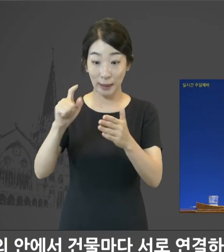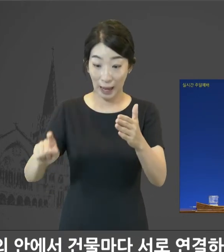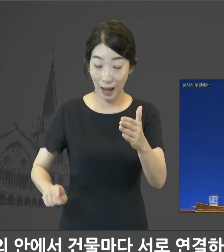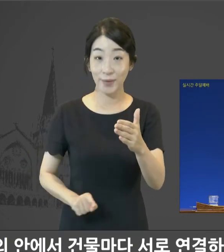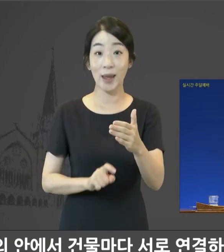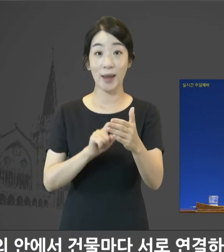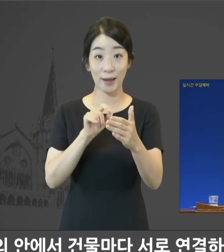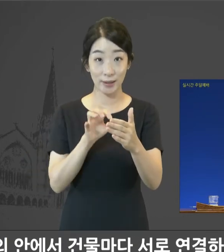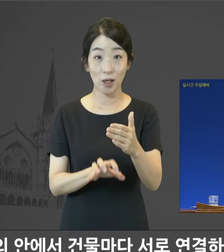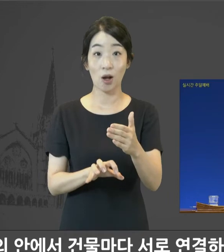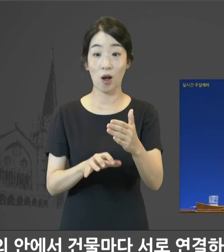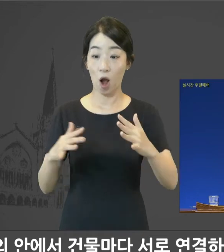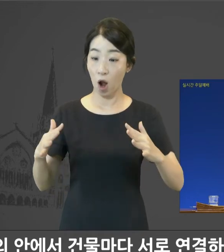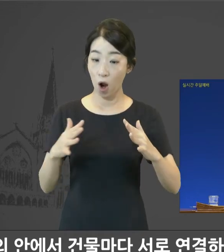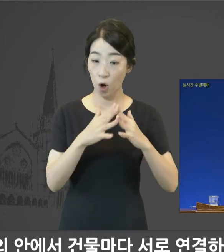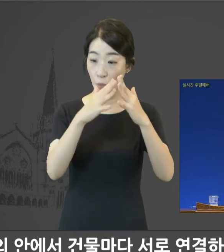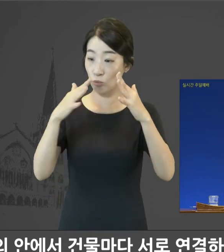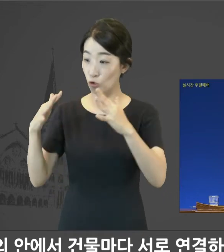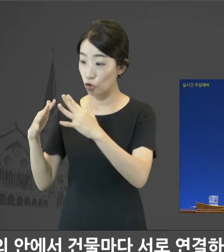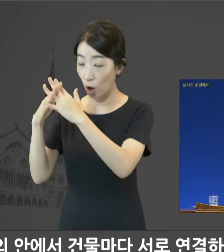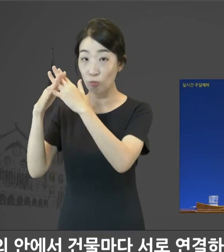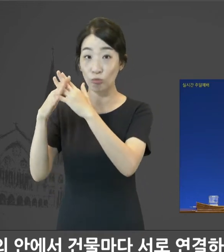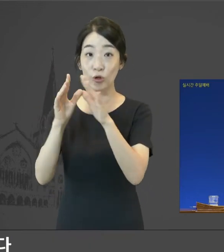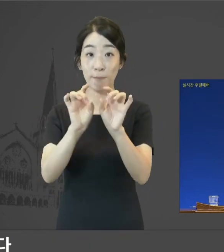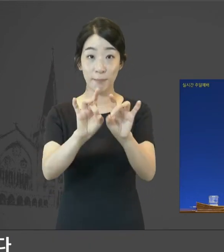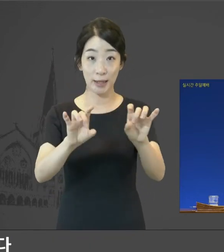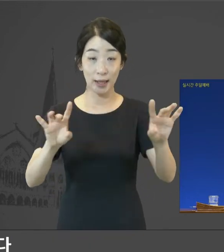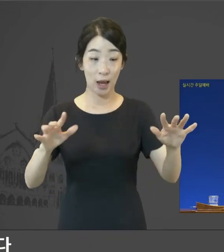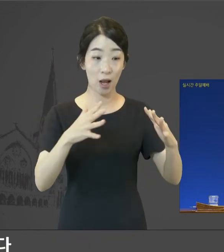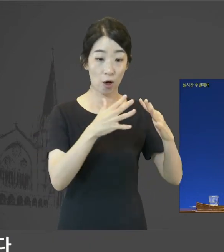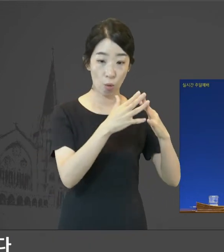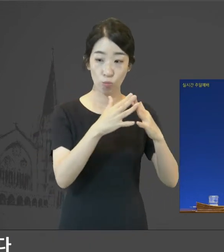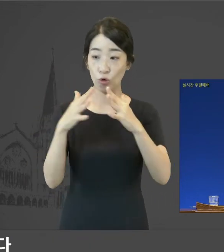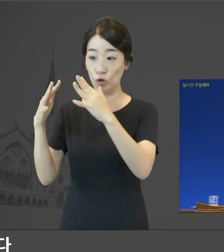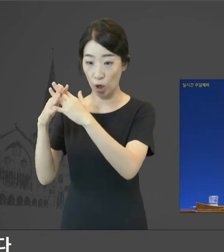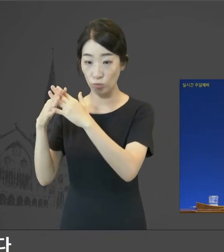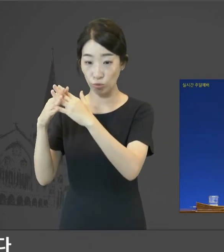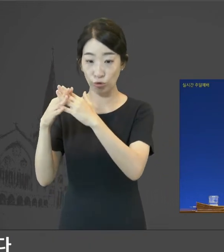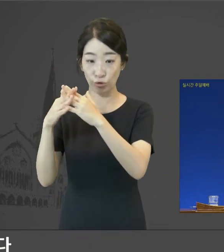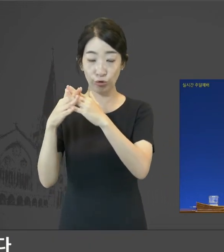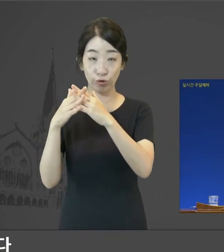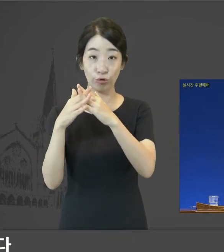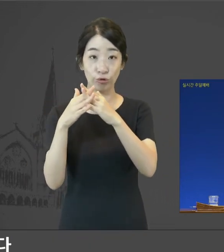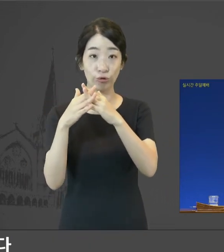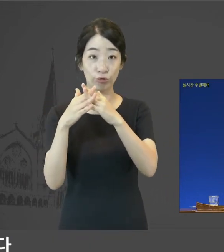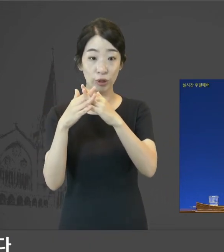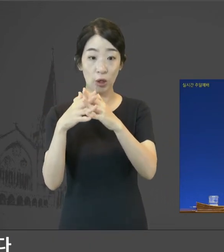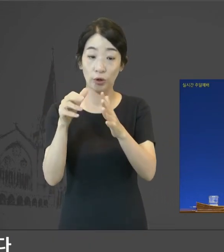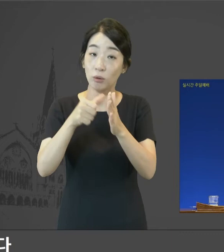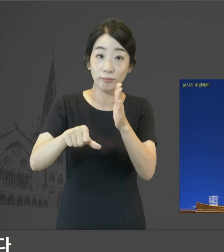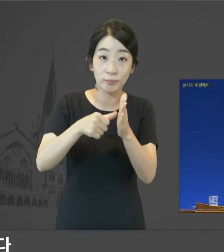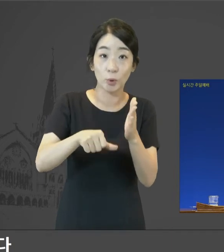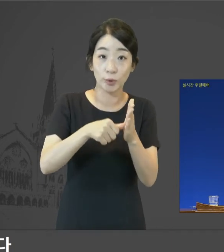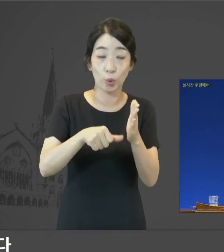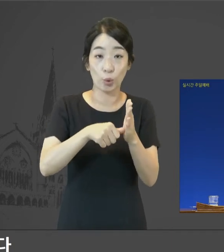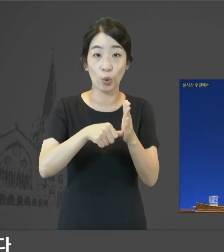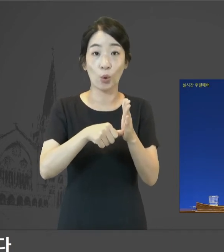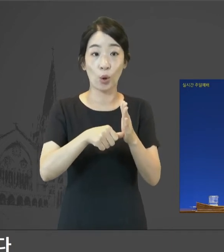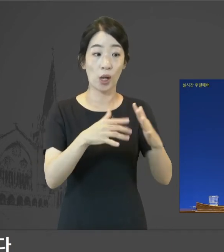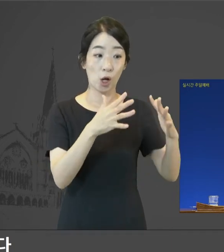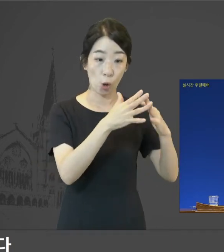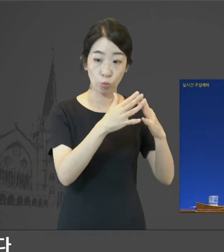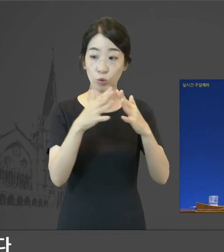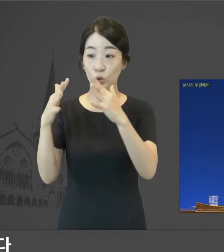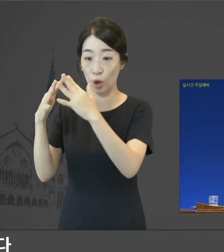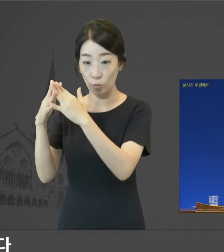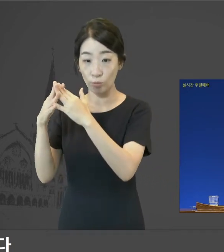안에서 건물마다, 여기 건물은 건물을 구성하는 요소라고 보면 될 것 같아요.